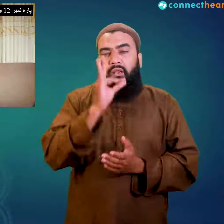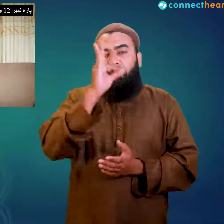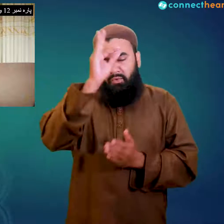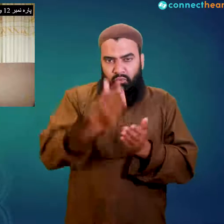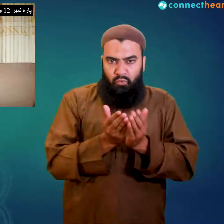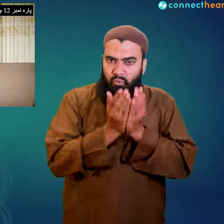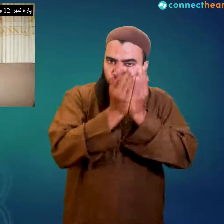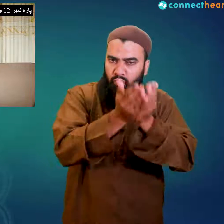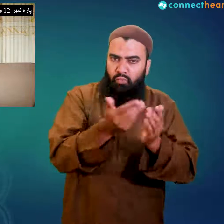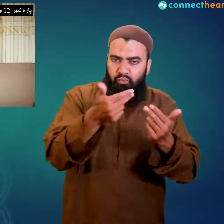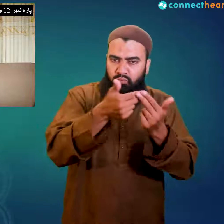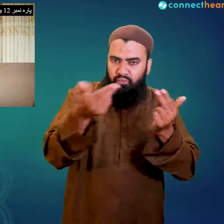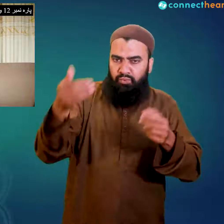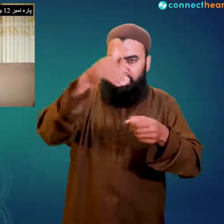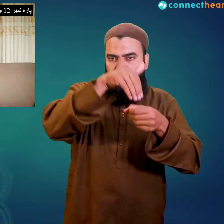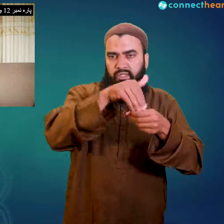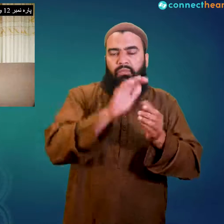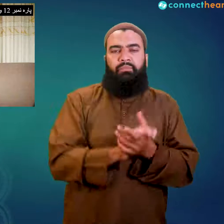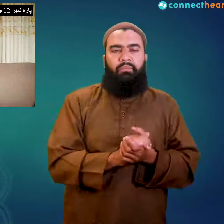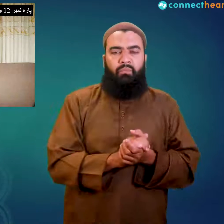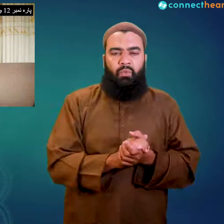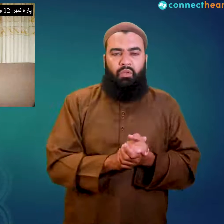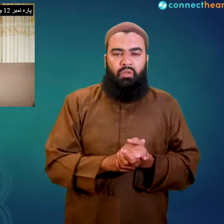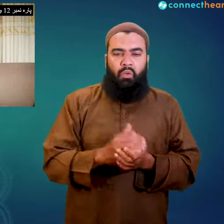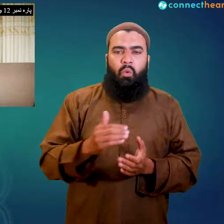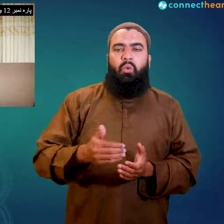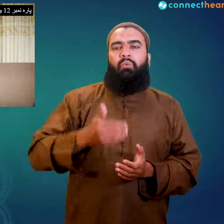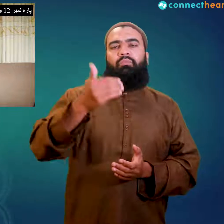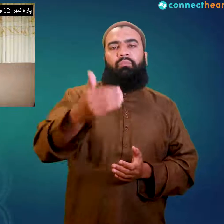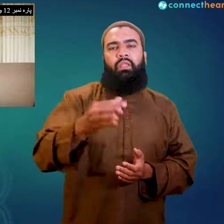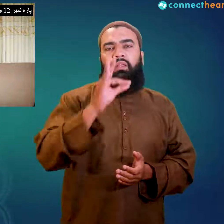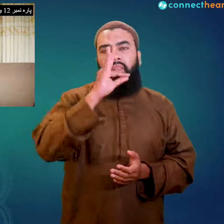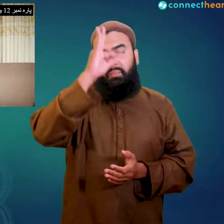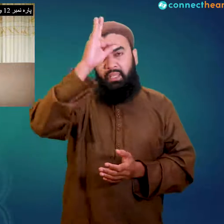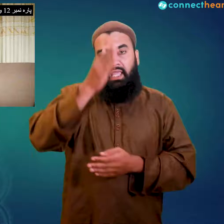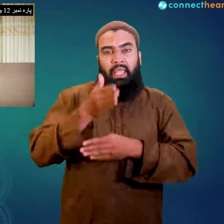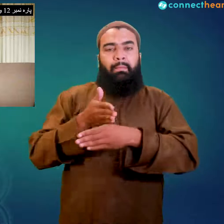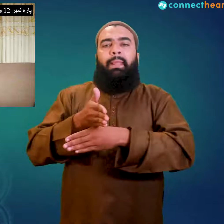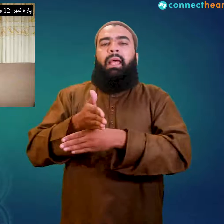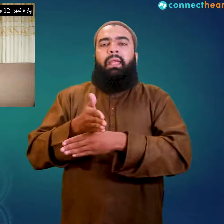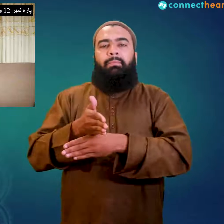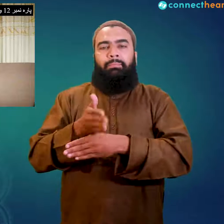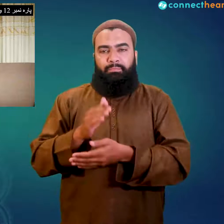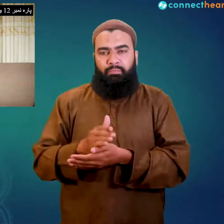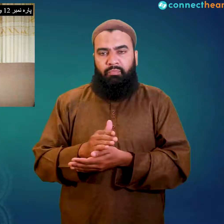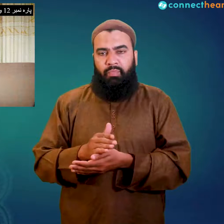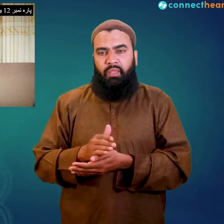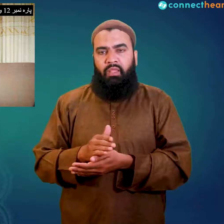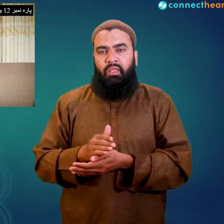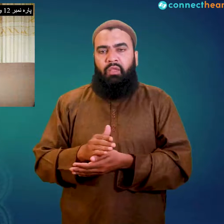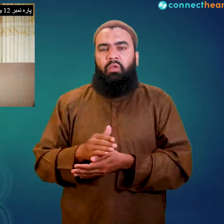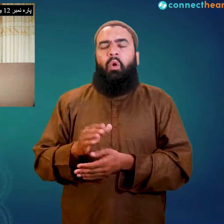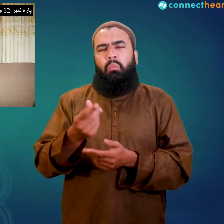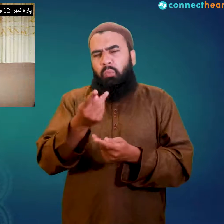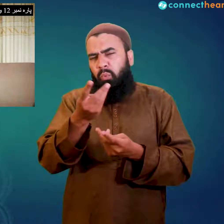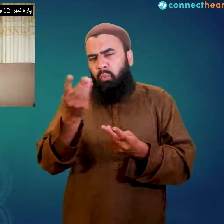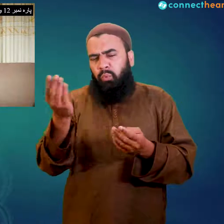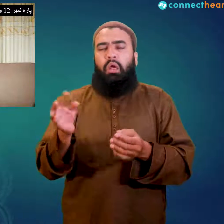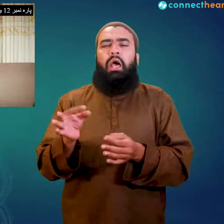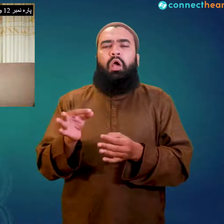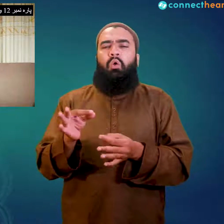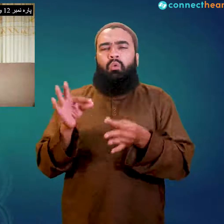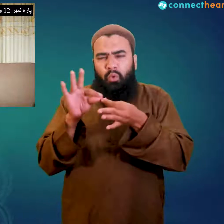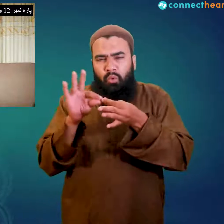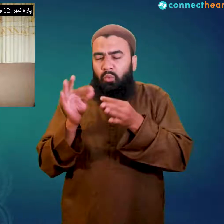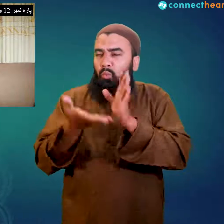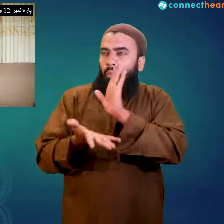ایک یہ نوح علیہ الصلاۃ والسلام کا بیٹا جو کہ کافر تھا، اسی طرح ابراہیم علیہ الصلاۃ والسلام کے والد، اور لوط